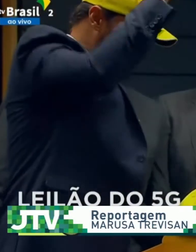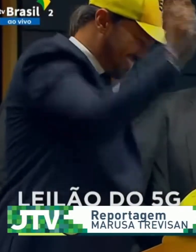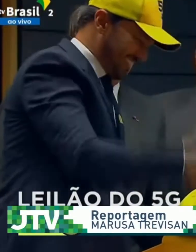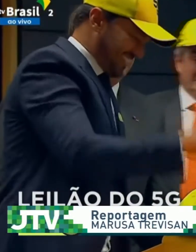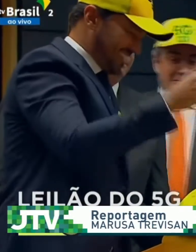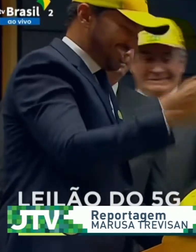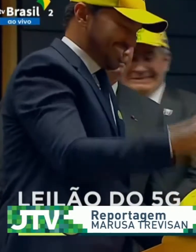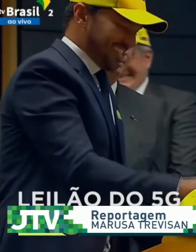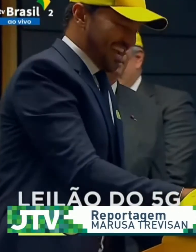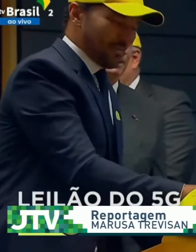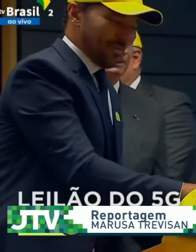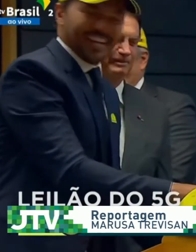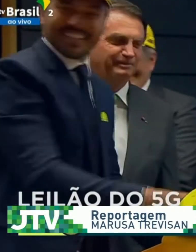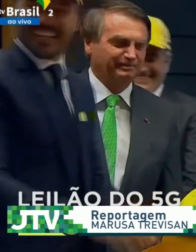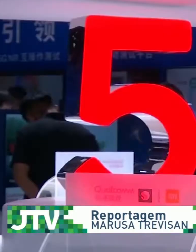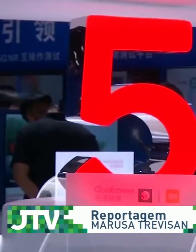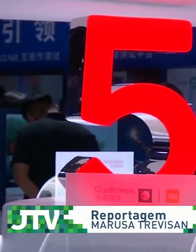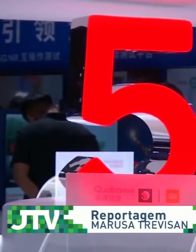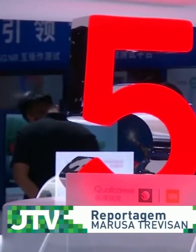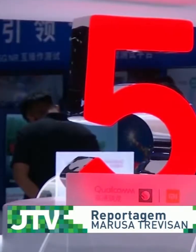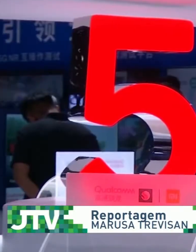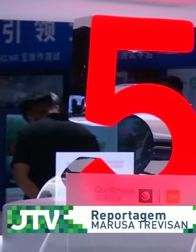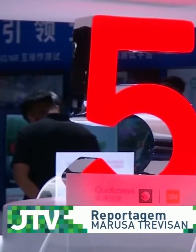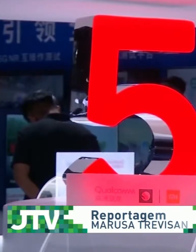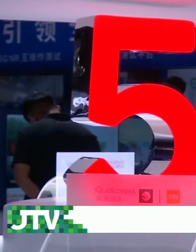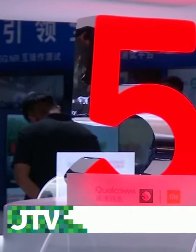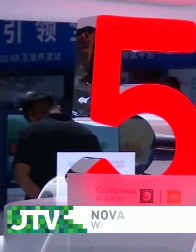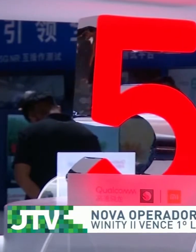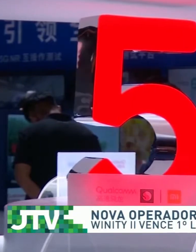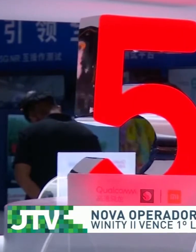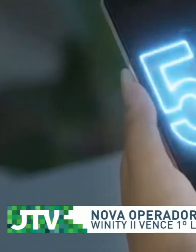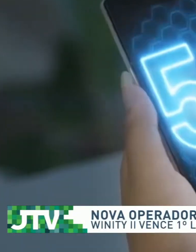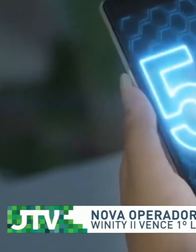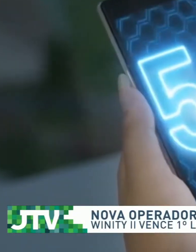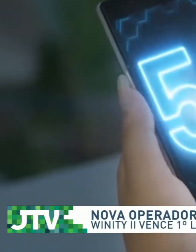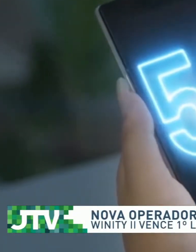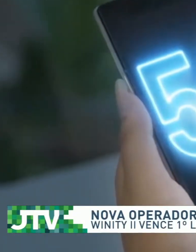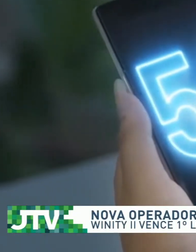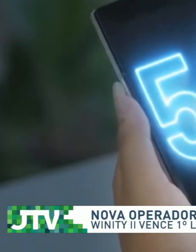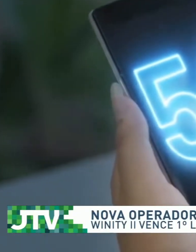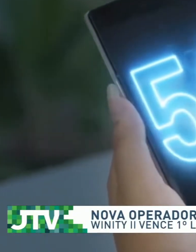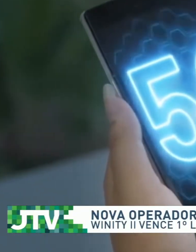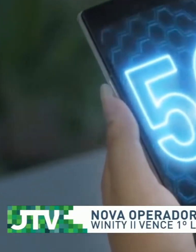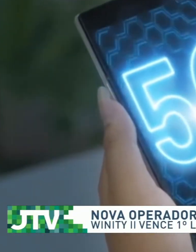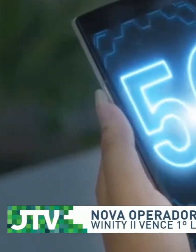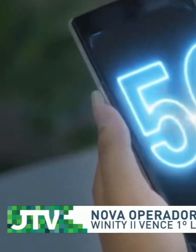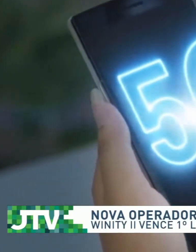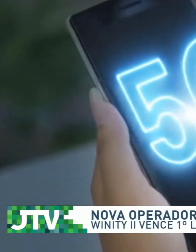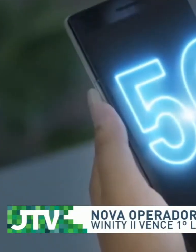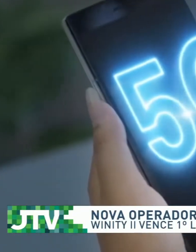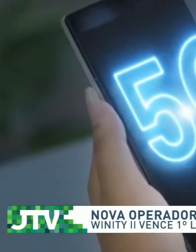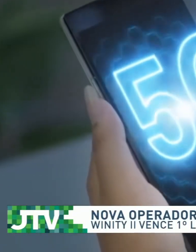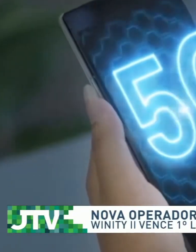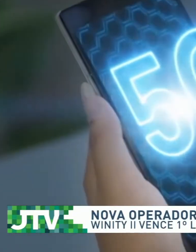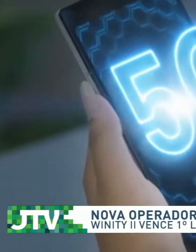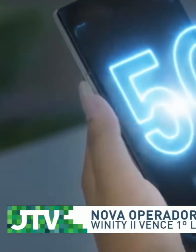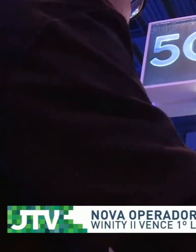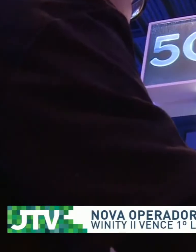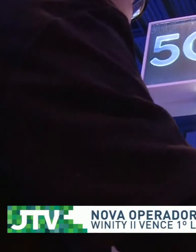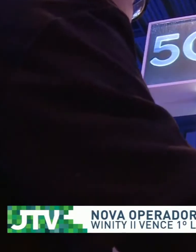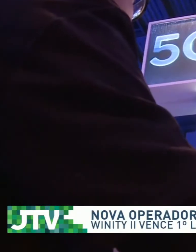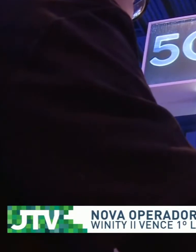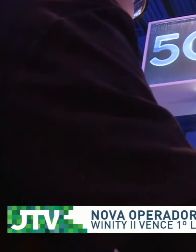winet o Brasil vai contar com uma nova operadora de telefonia móvel com autorização para oferecer o serviço